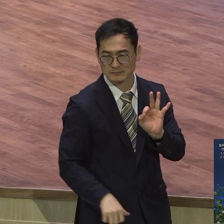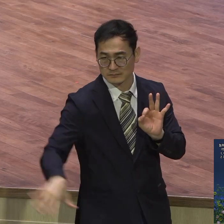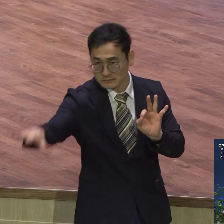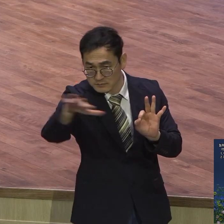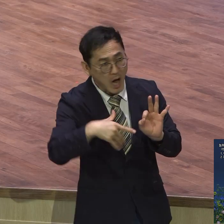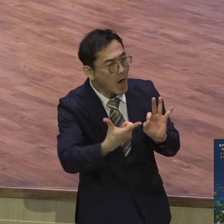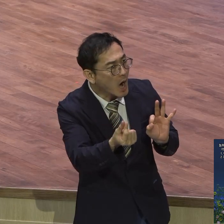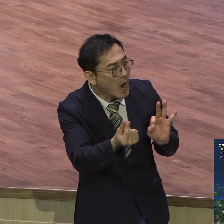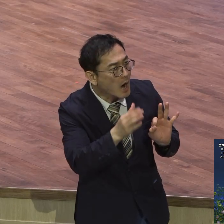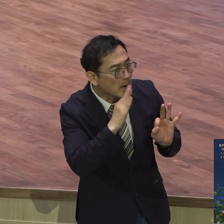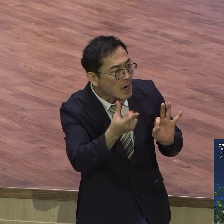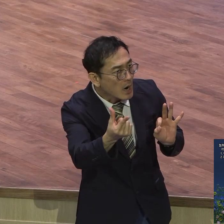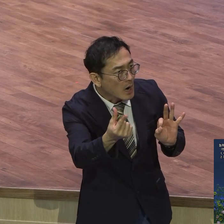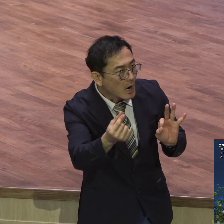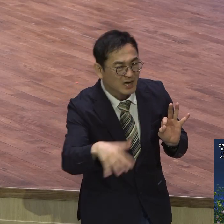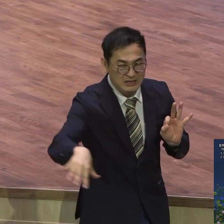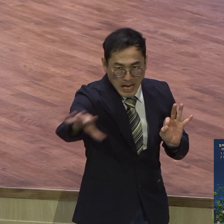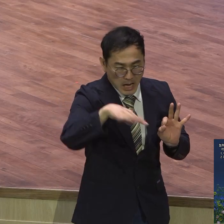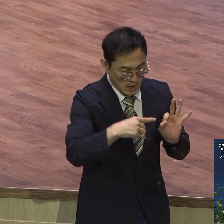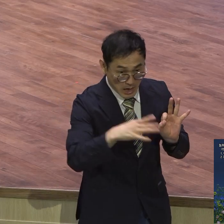부정적 집단이 되어버렸어요